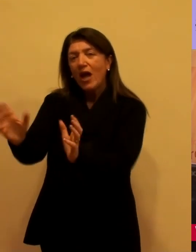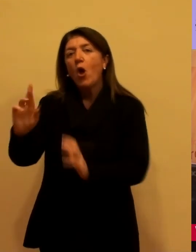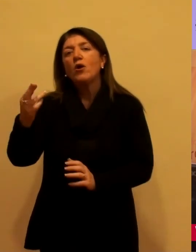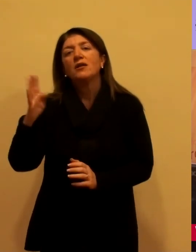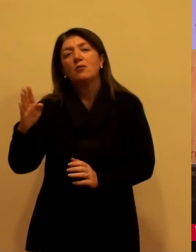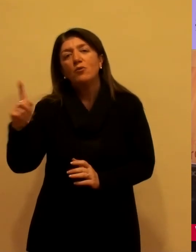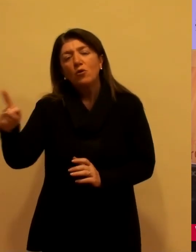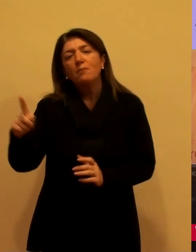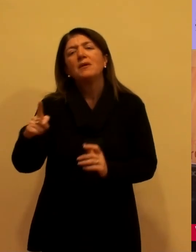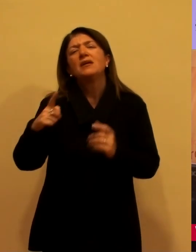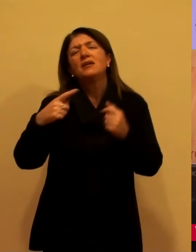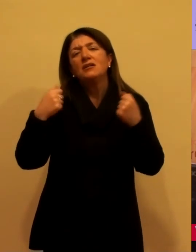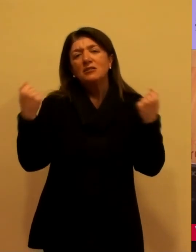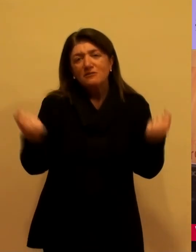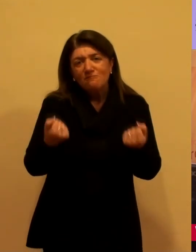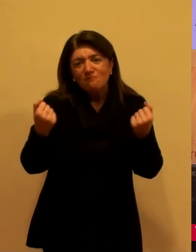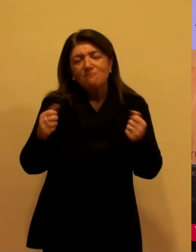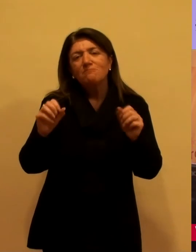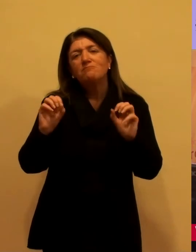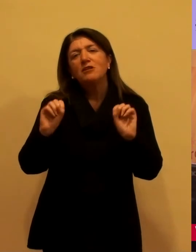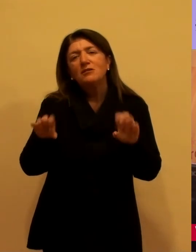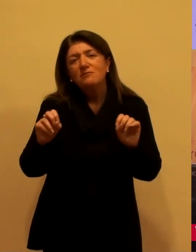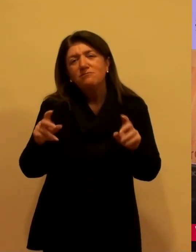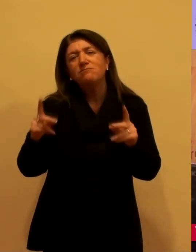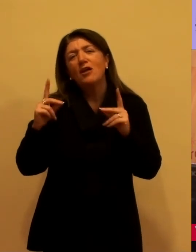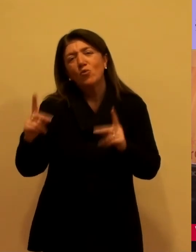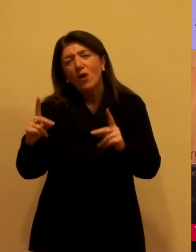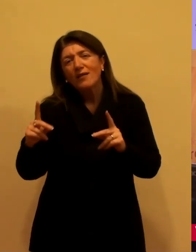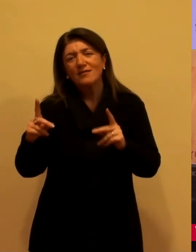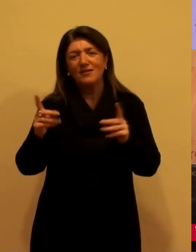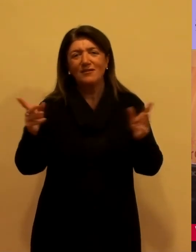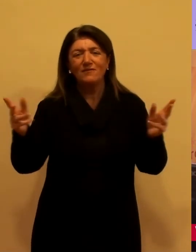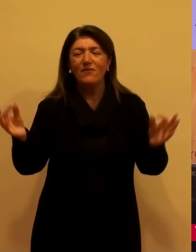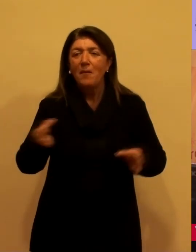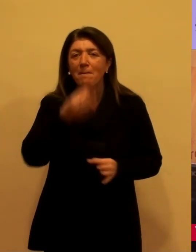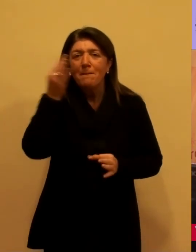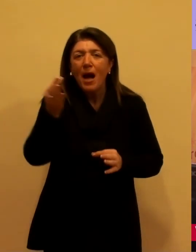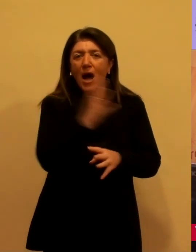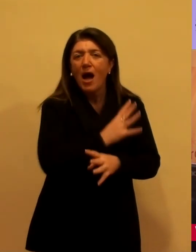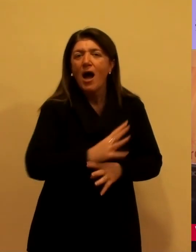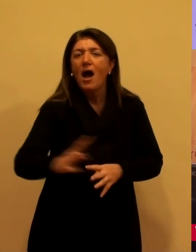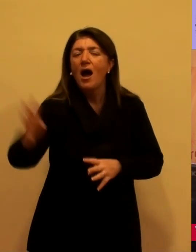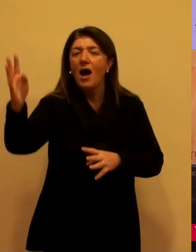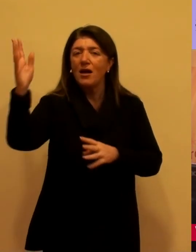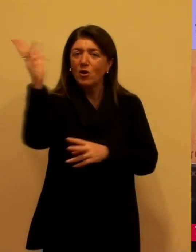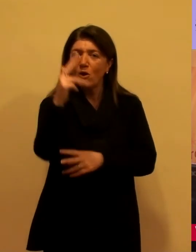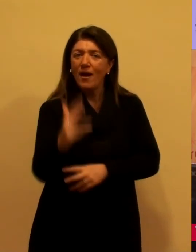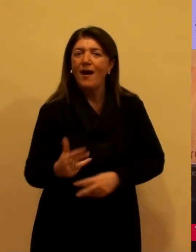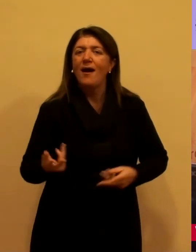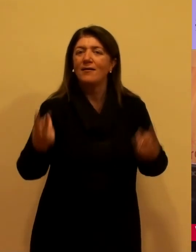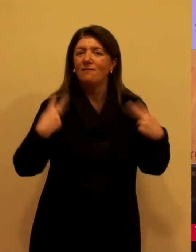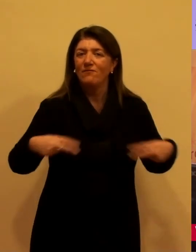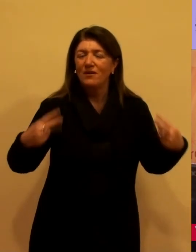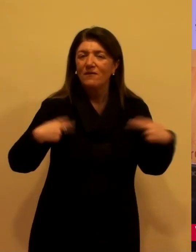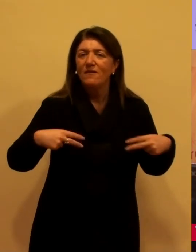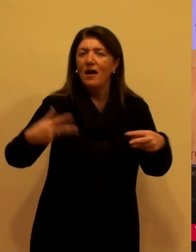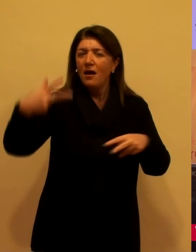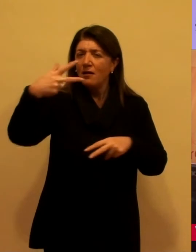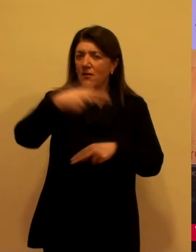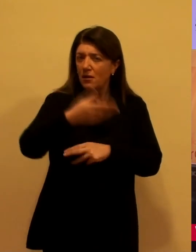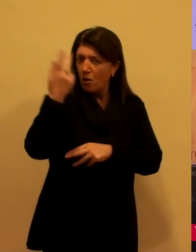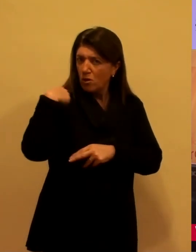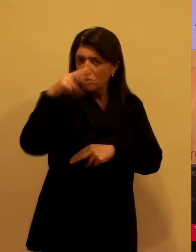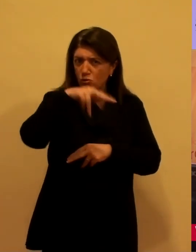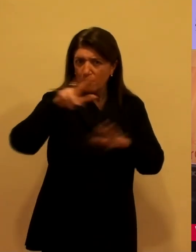attività educative e formative del Parco Arte Vivente, che è stato inaugurato nel 2008 ed è un centro sperimentale di